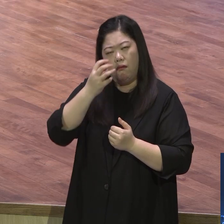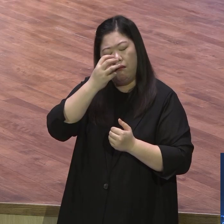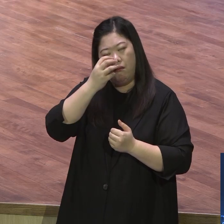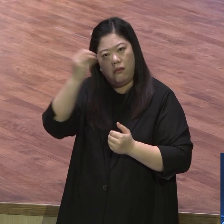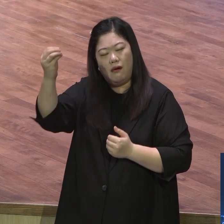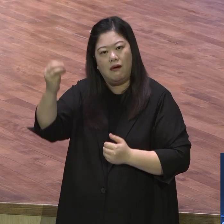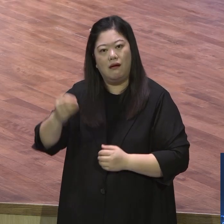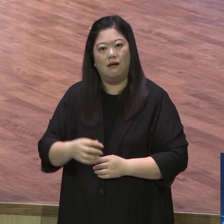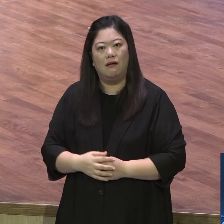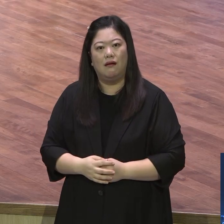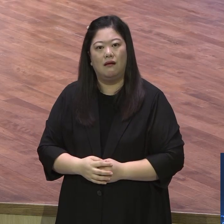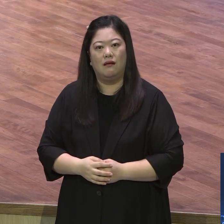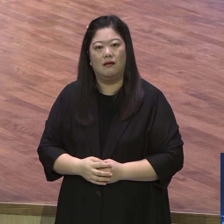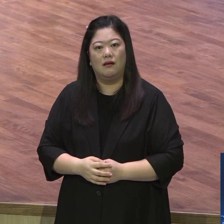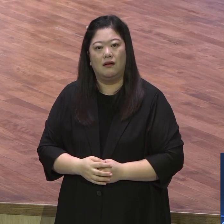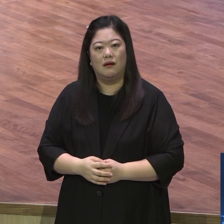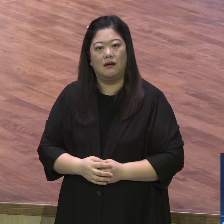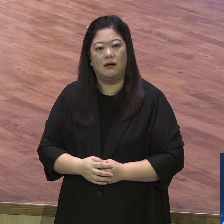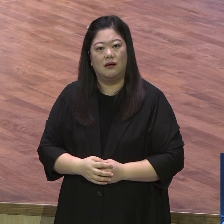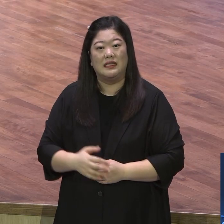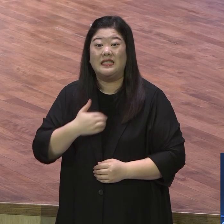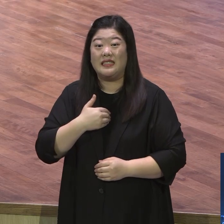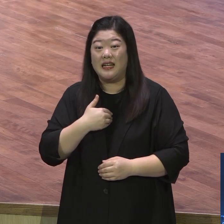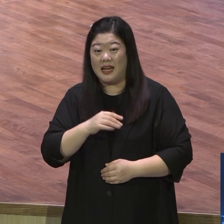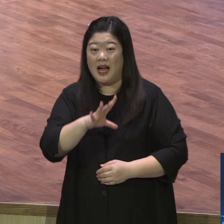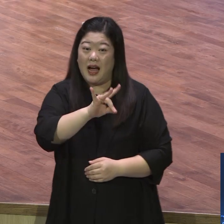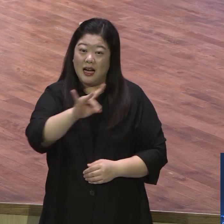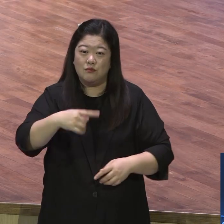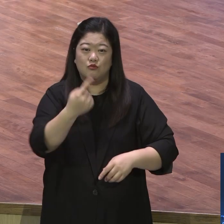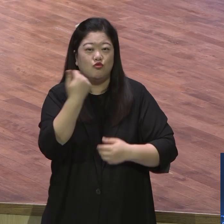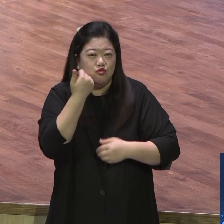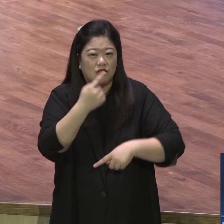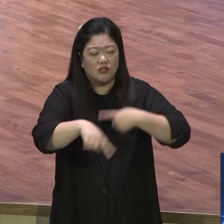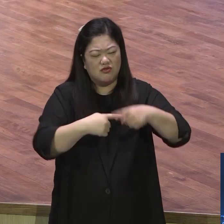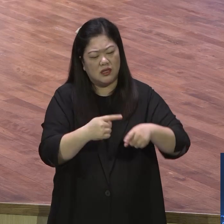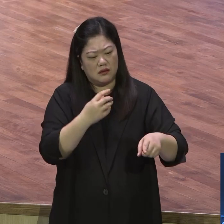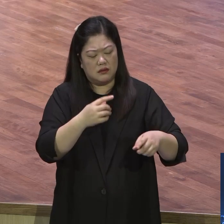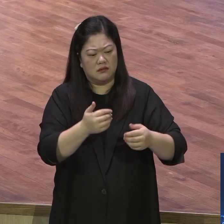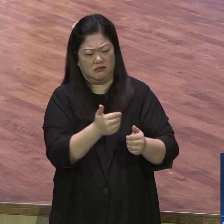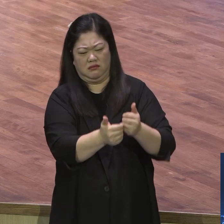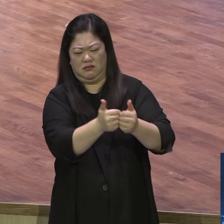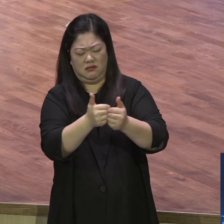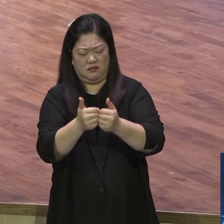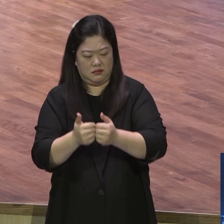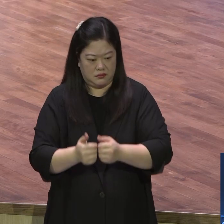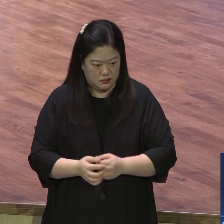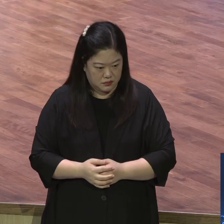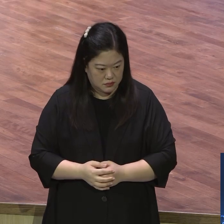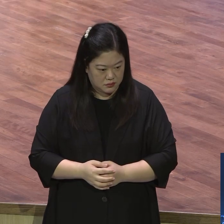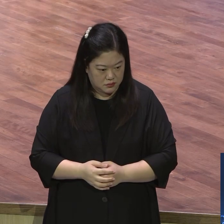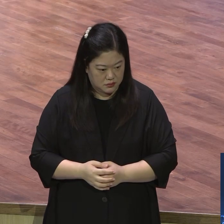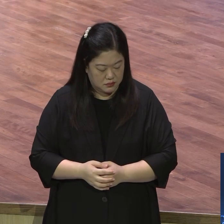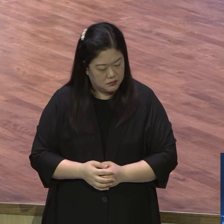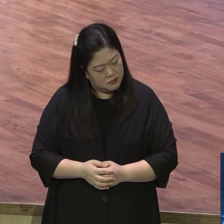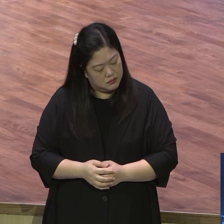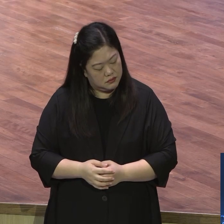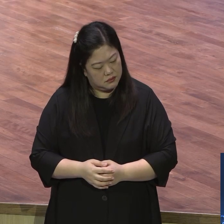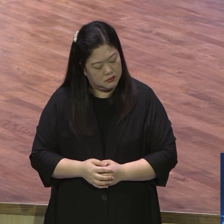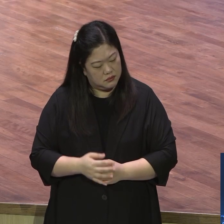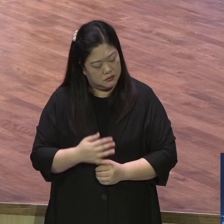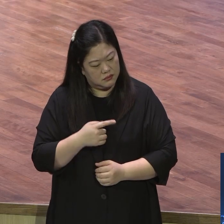나의 영적 자세한 사람은 조용히